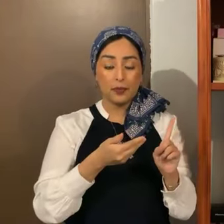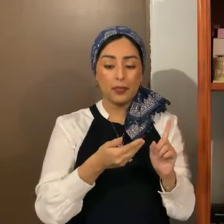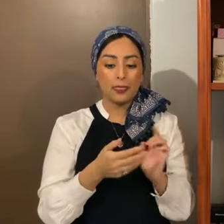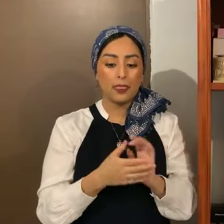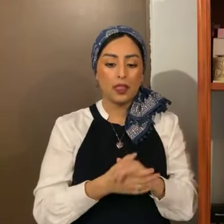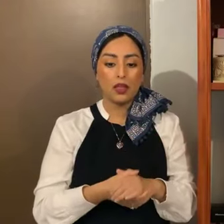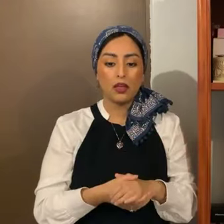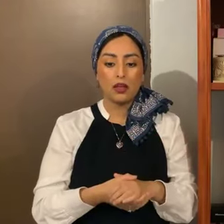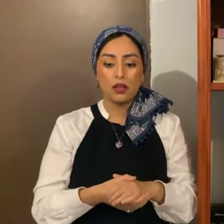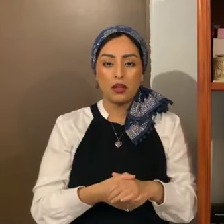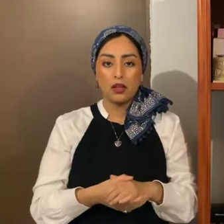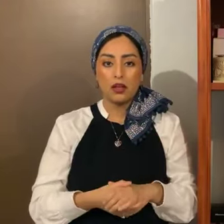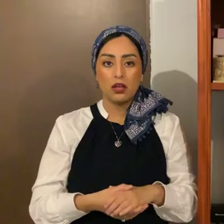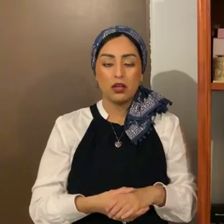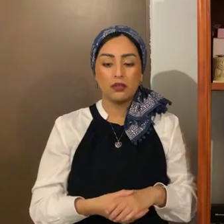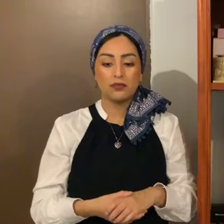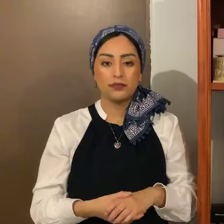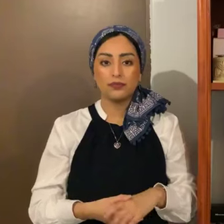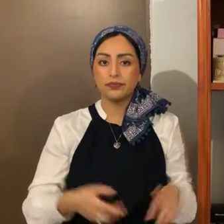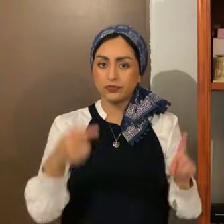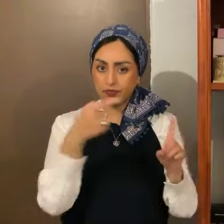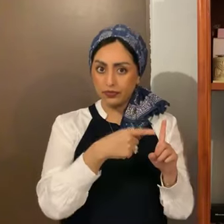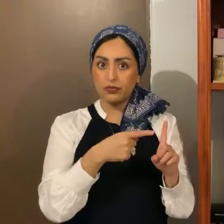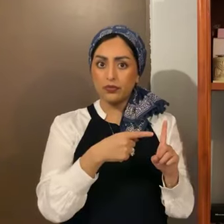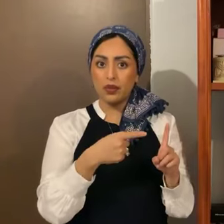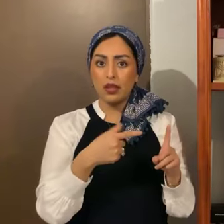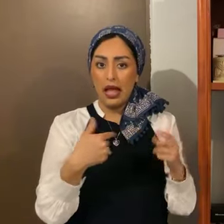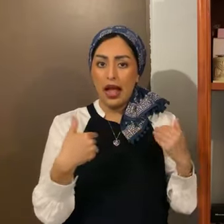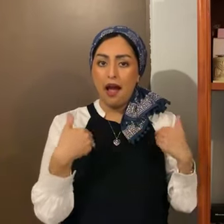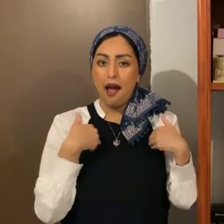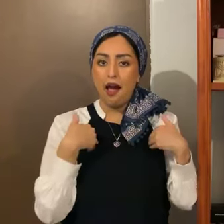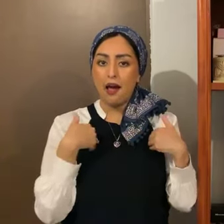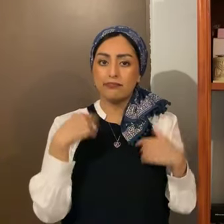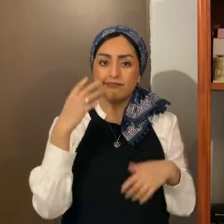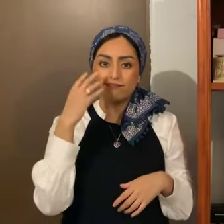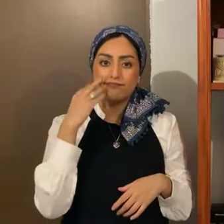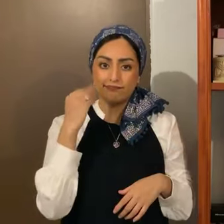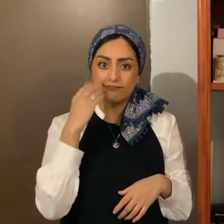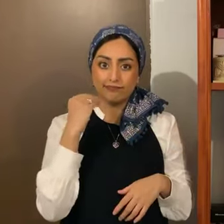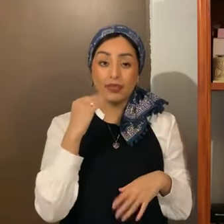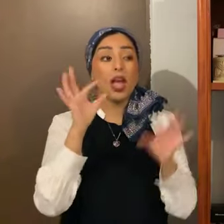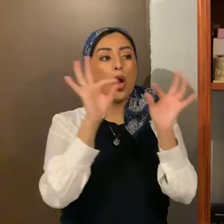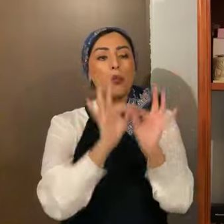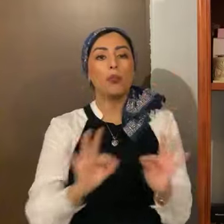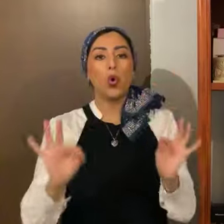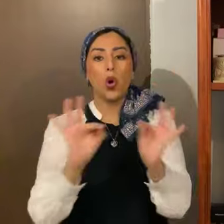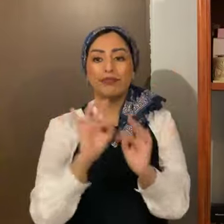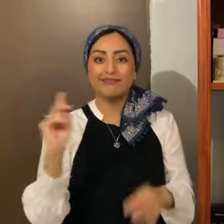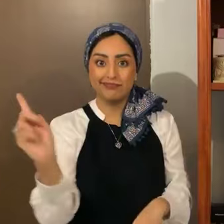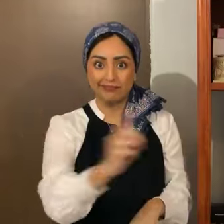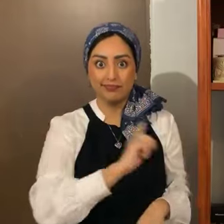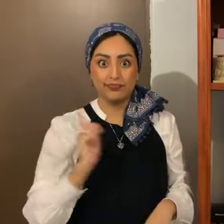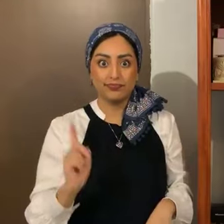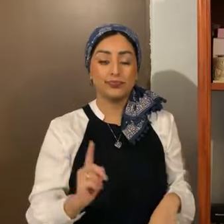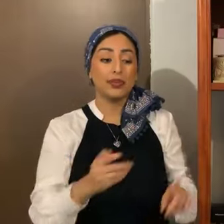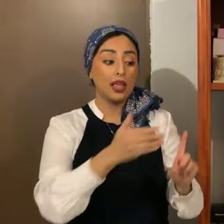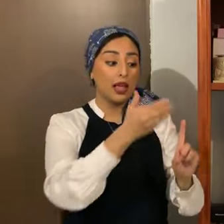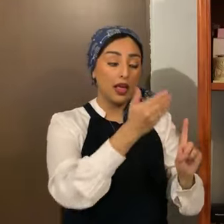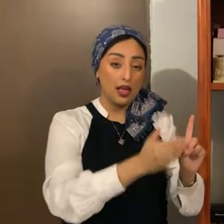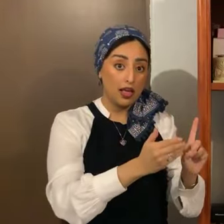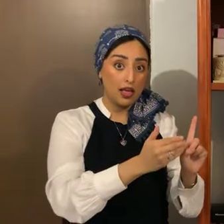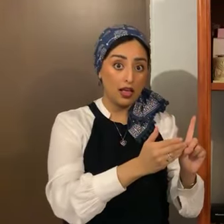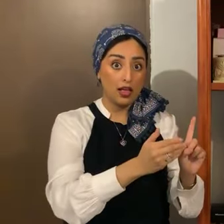conocer, tenía experiencia, y eso es lo que nosotros tenemos que buscar. El rey David